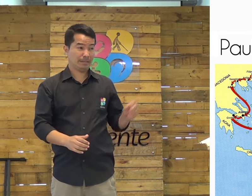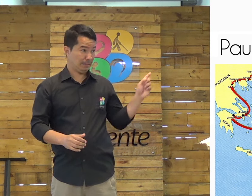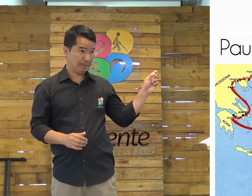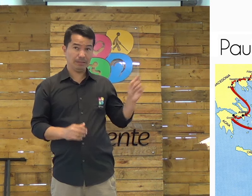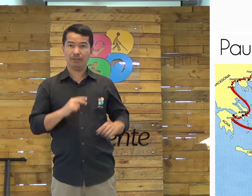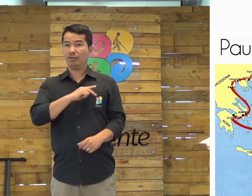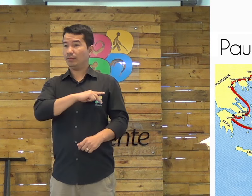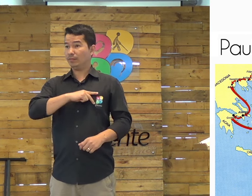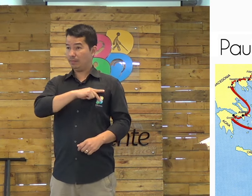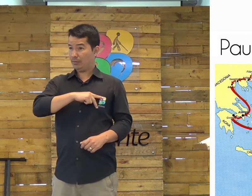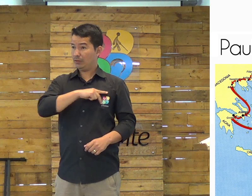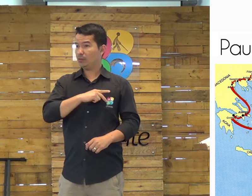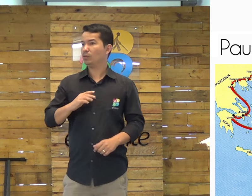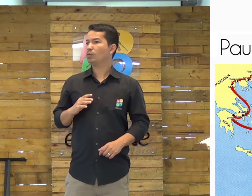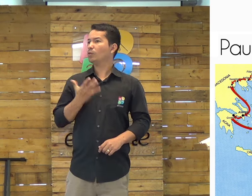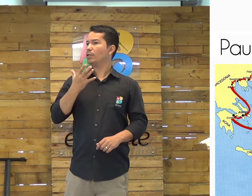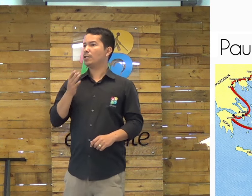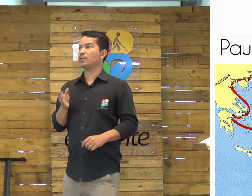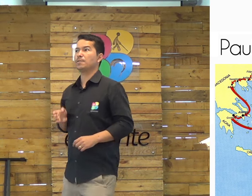Né?